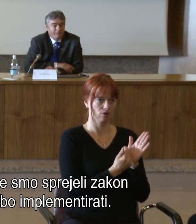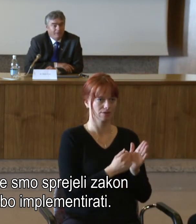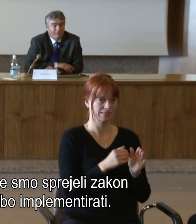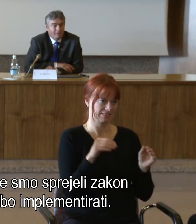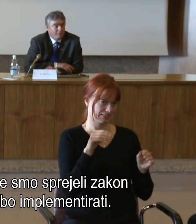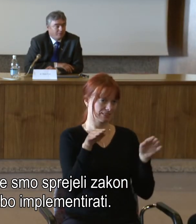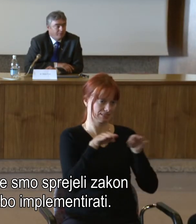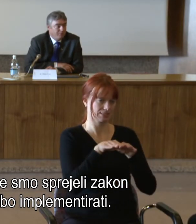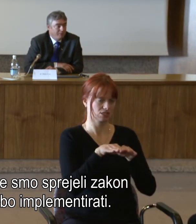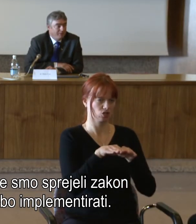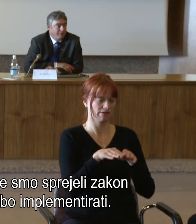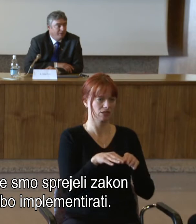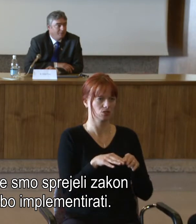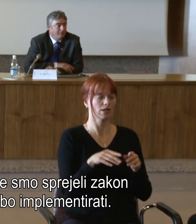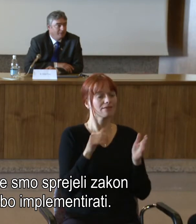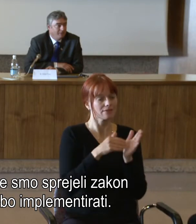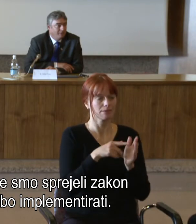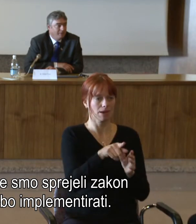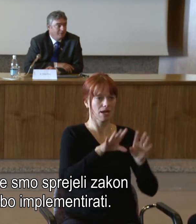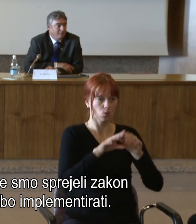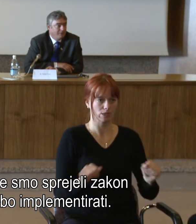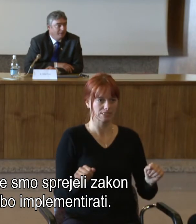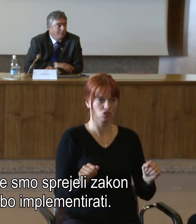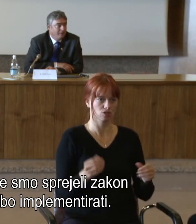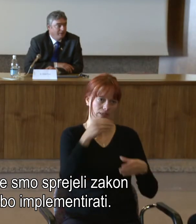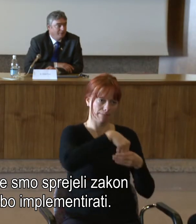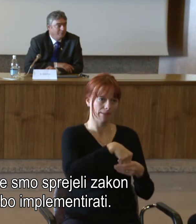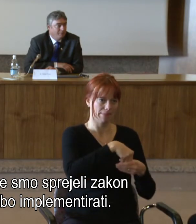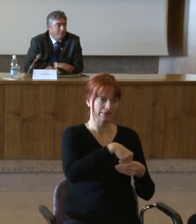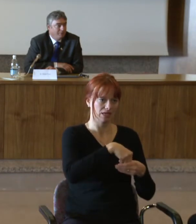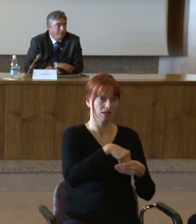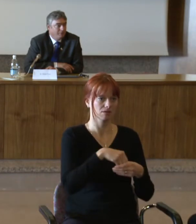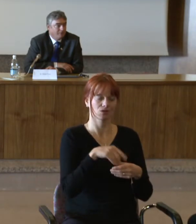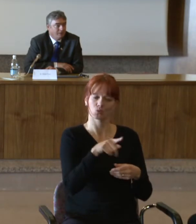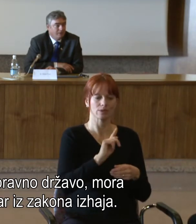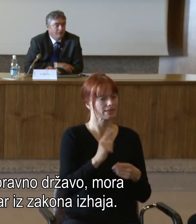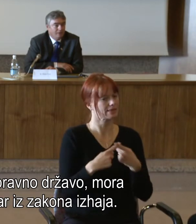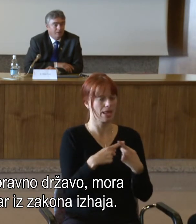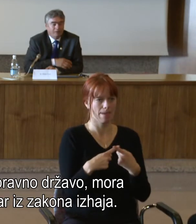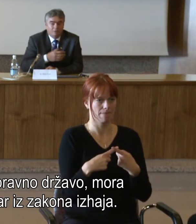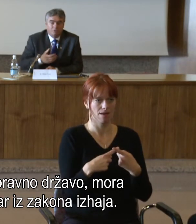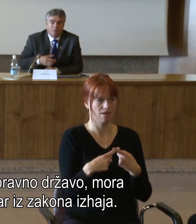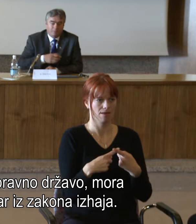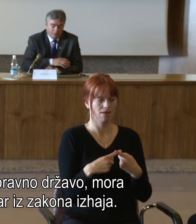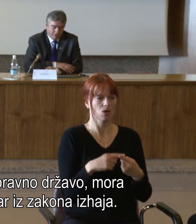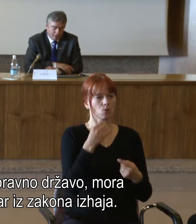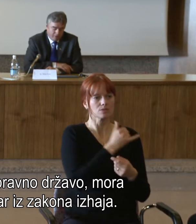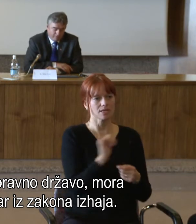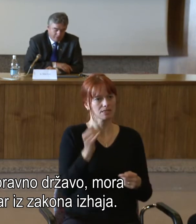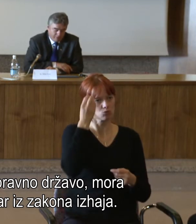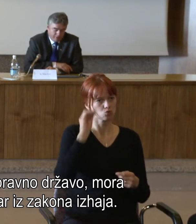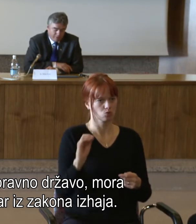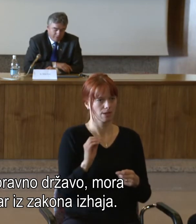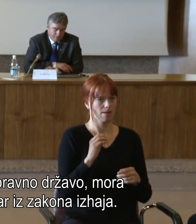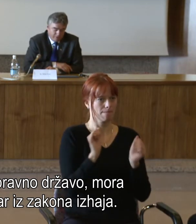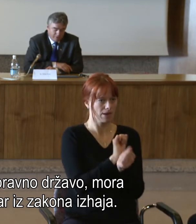zimi, da ga pač potrebno implementirati. Tukaj dilem ni. Vsak, ki spoštuje pravno